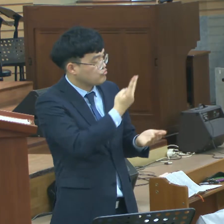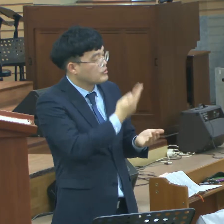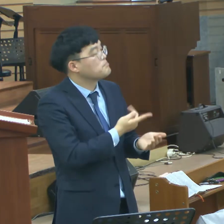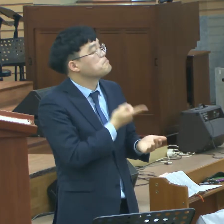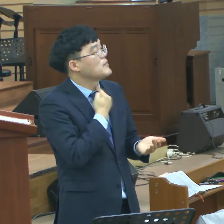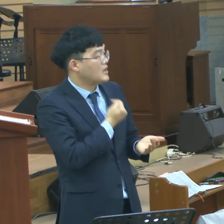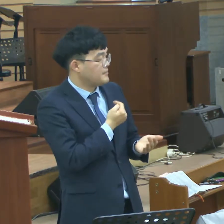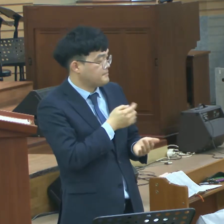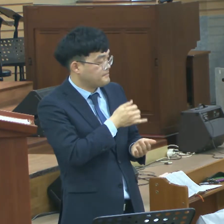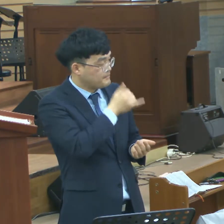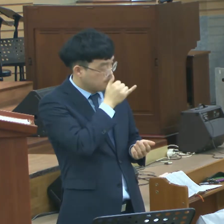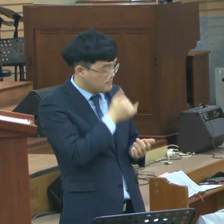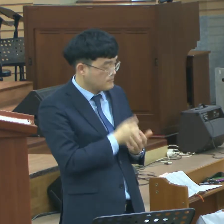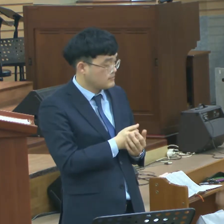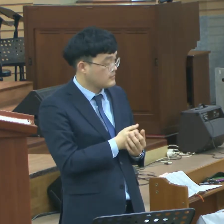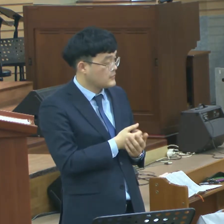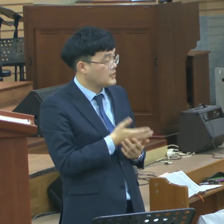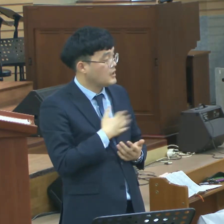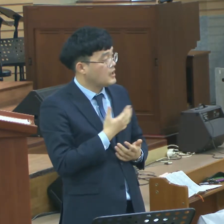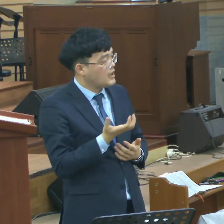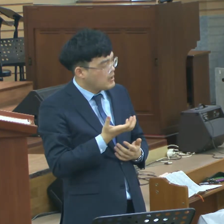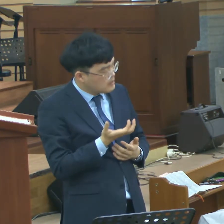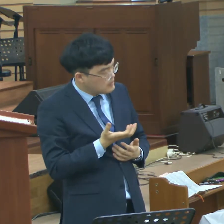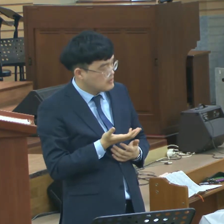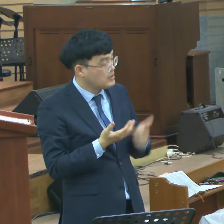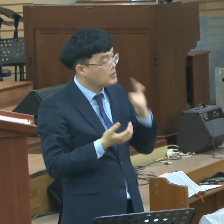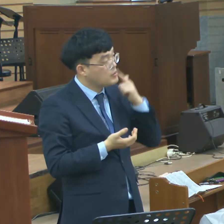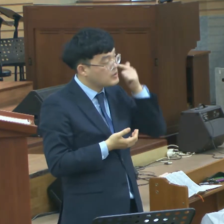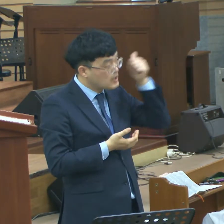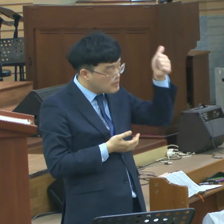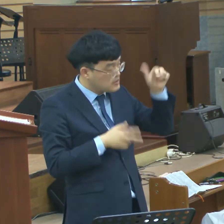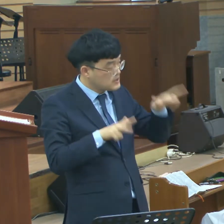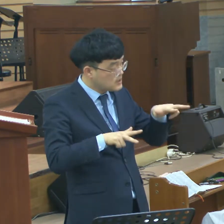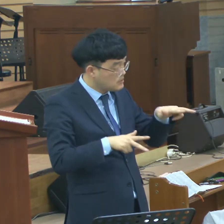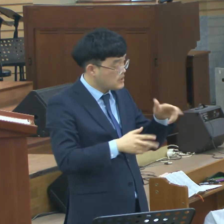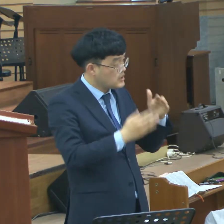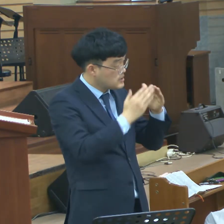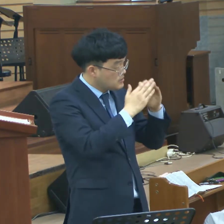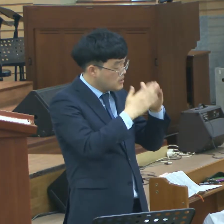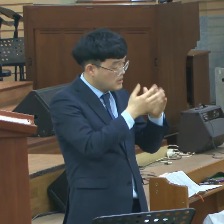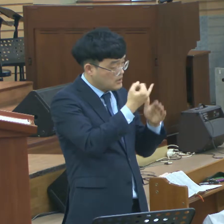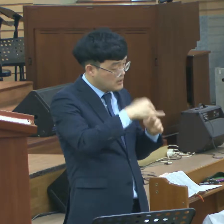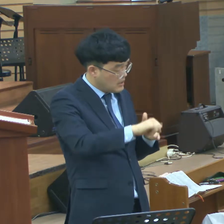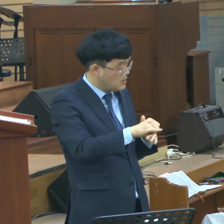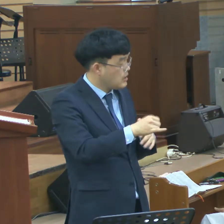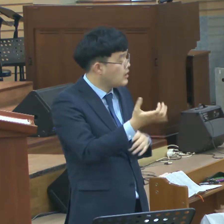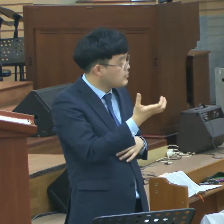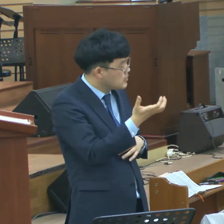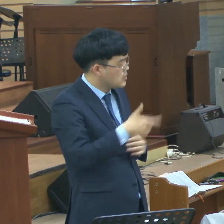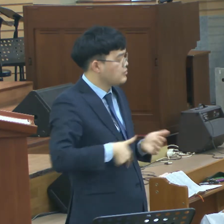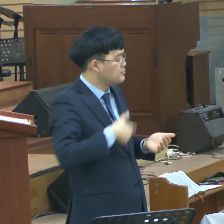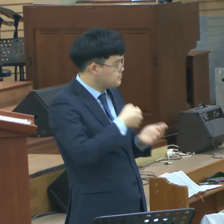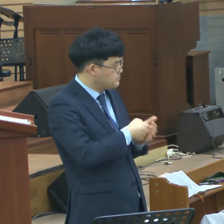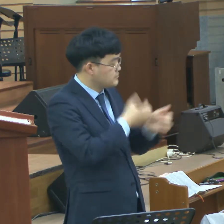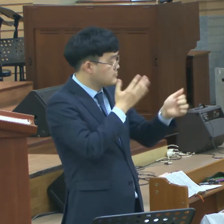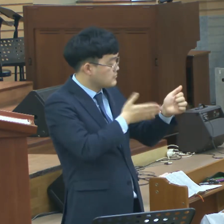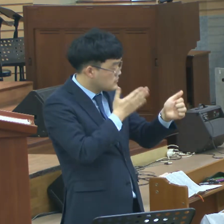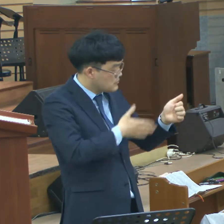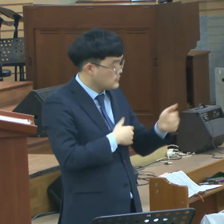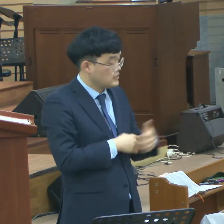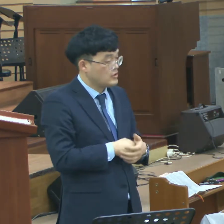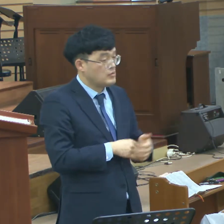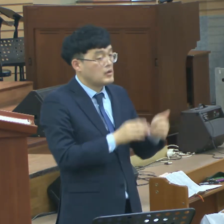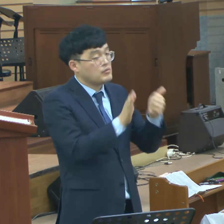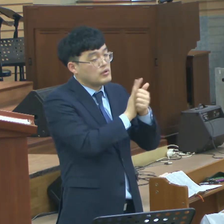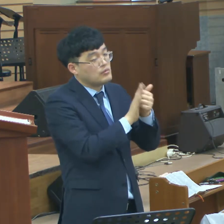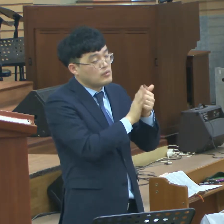했어요. 내 아픔을 누가 알까 싶어서. 근데 목사님 지금 집에 아픔이 있으니까 용기 내시라고. 이 사람이